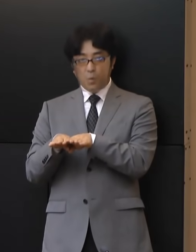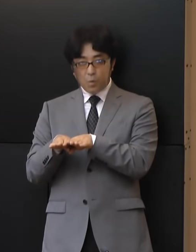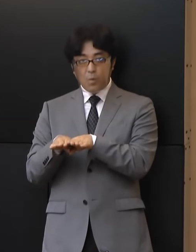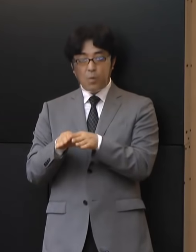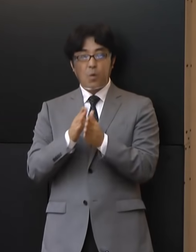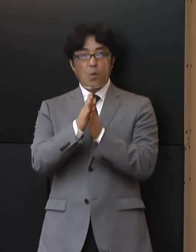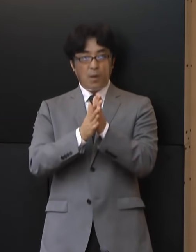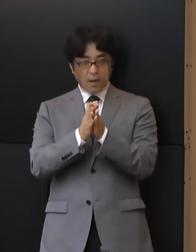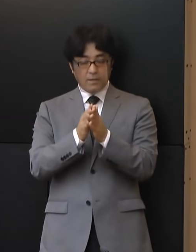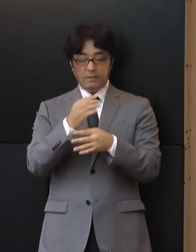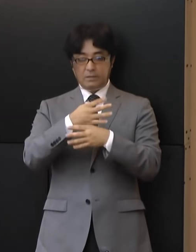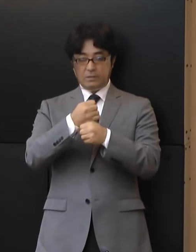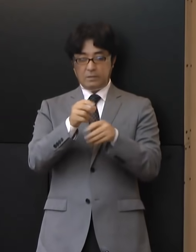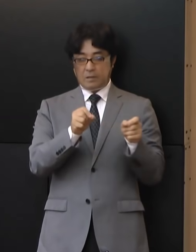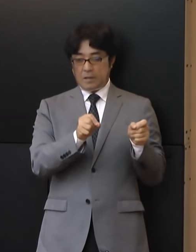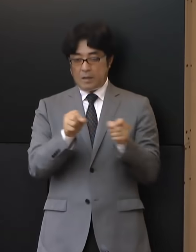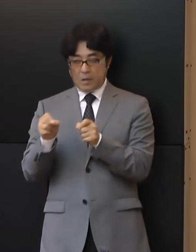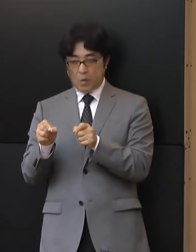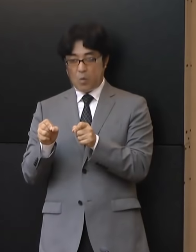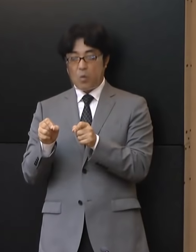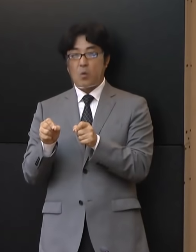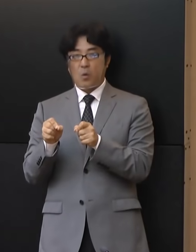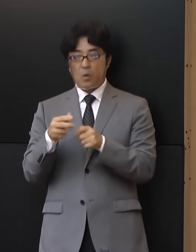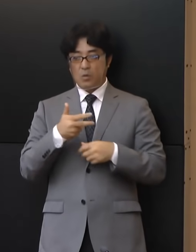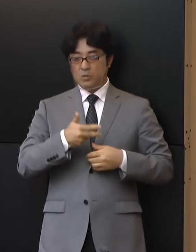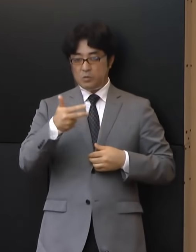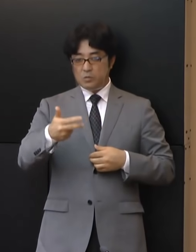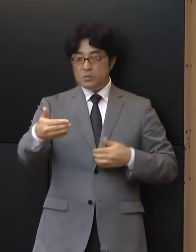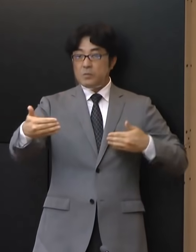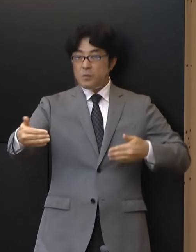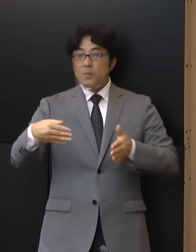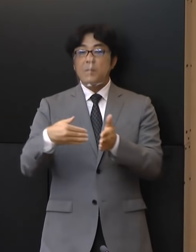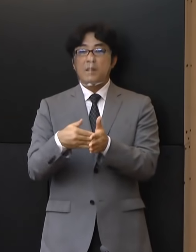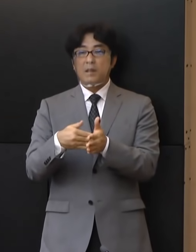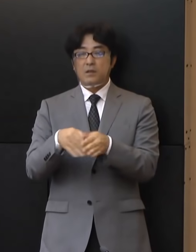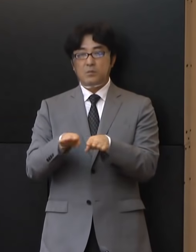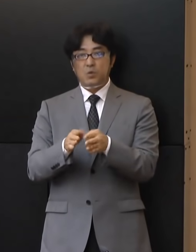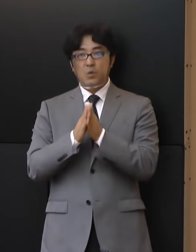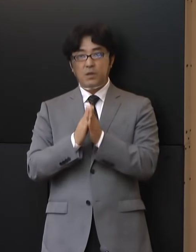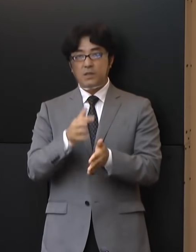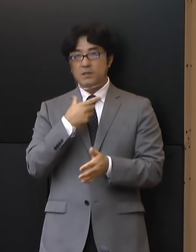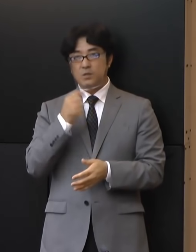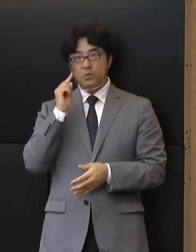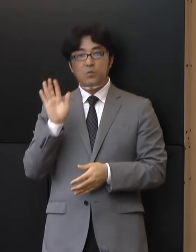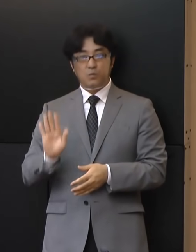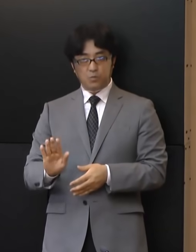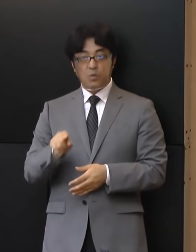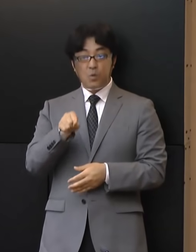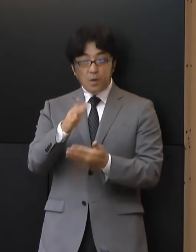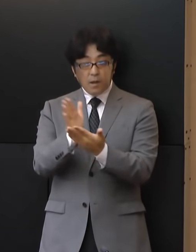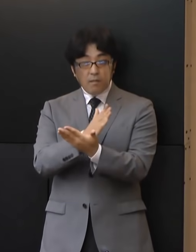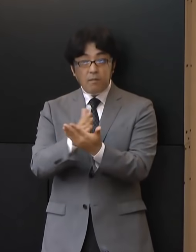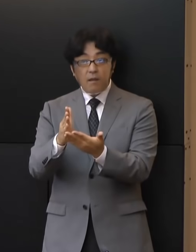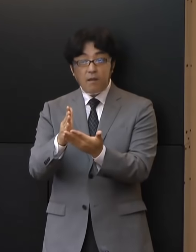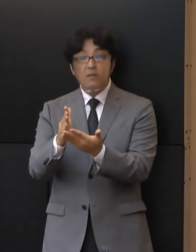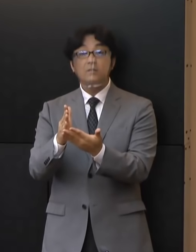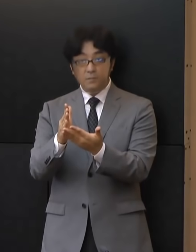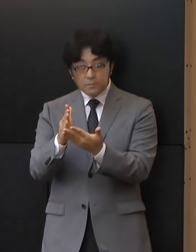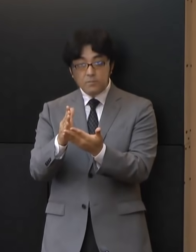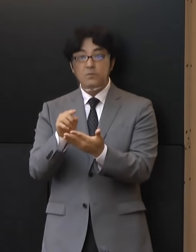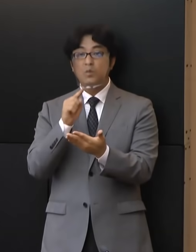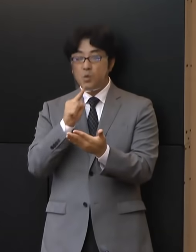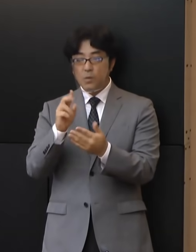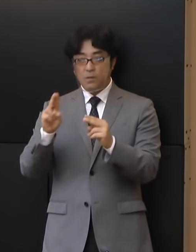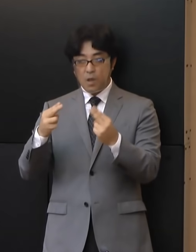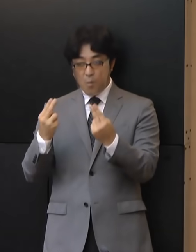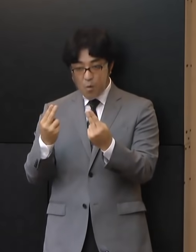の延長、2週間の延長ということになっております。それからこの判断に伴いましては、県の専門家会